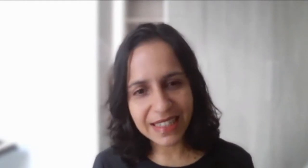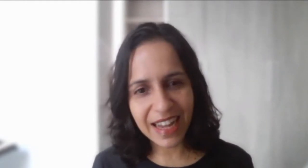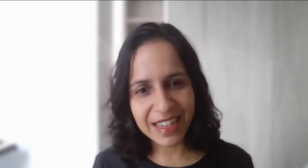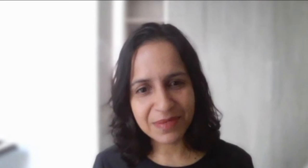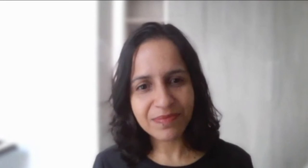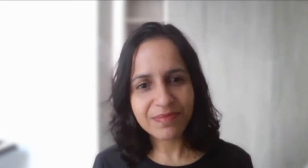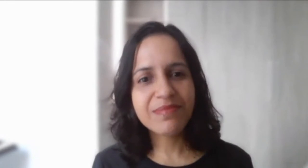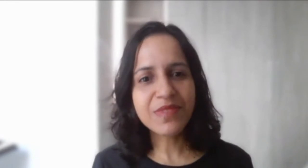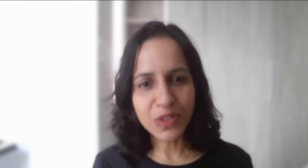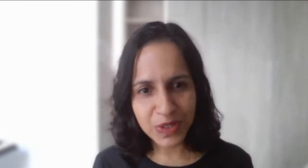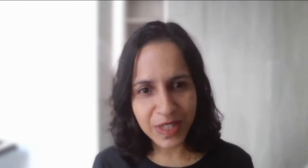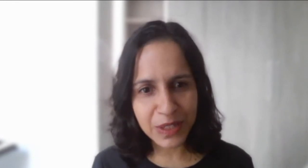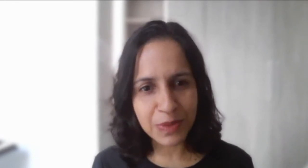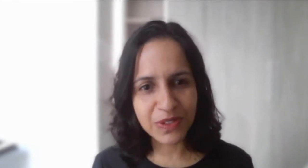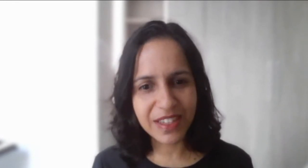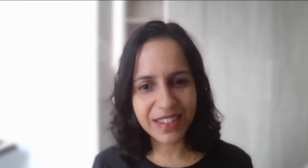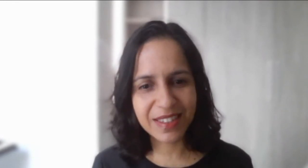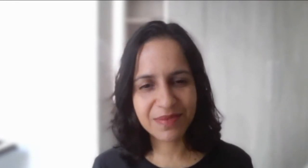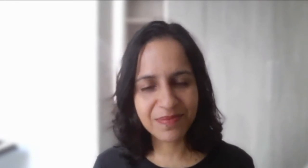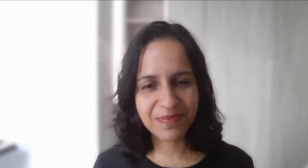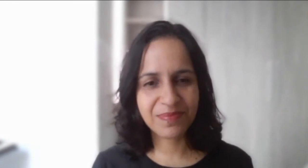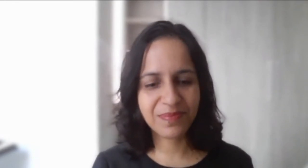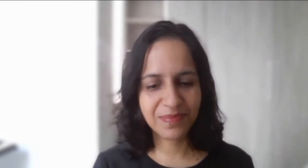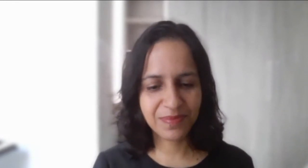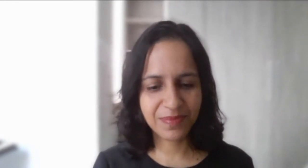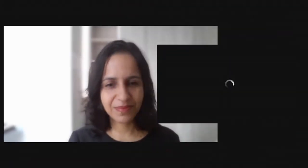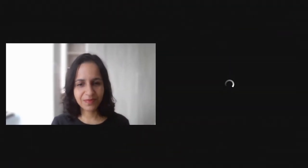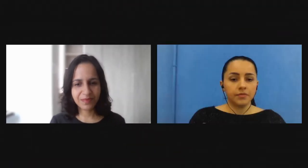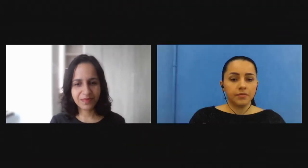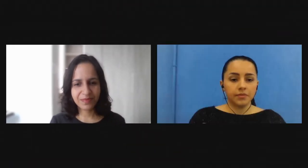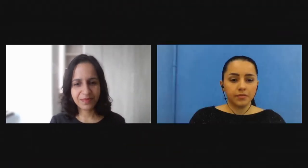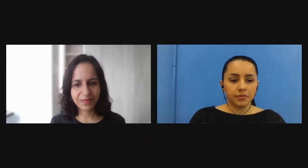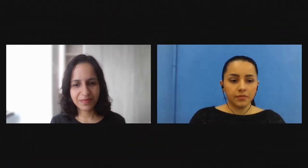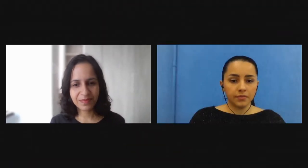parabéns, Natália, sucesso para vocês.